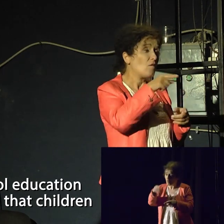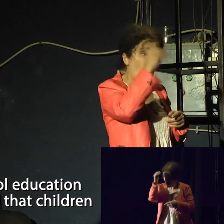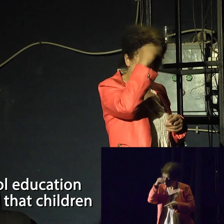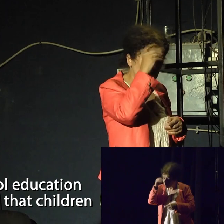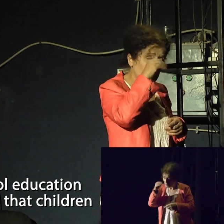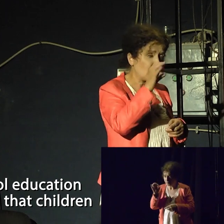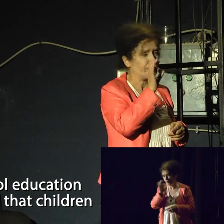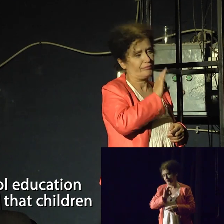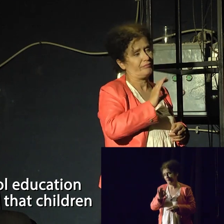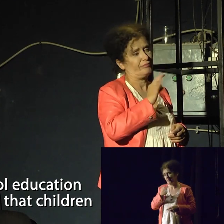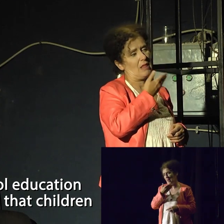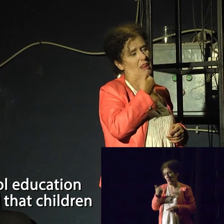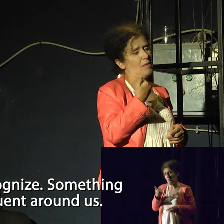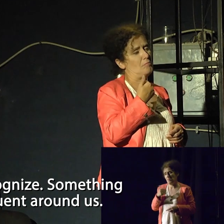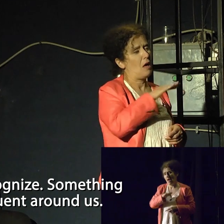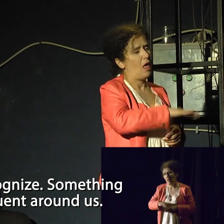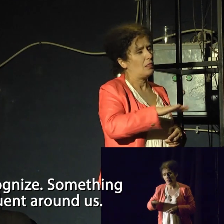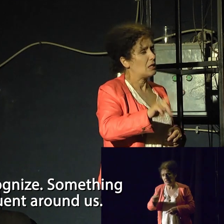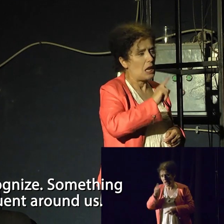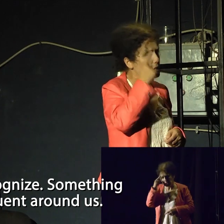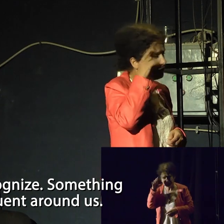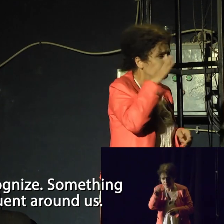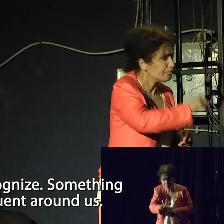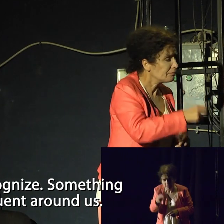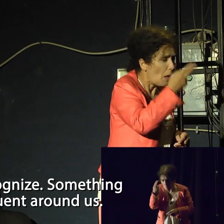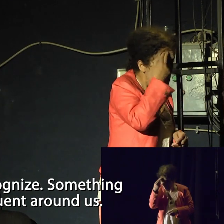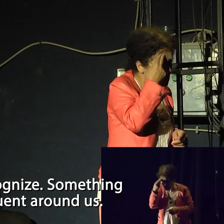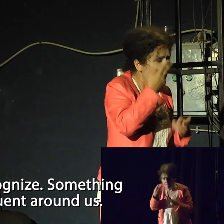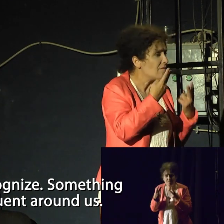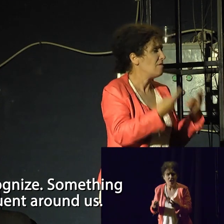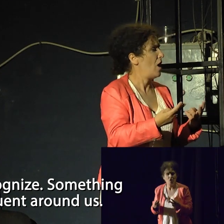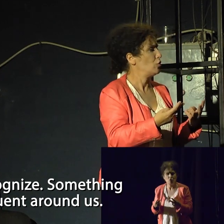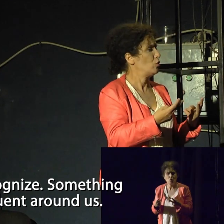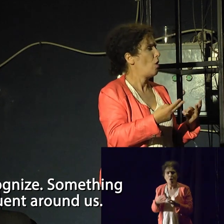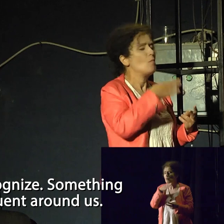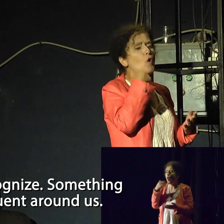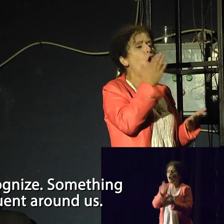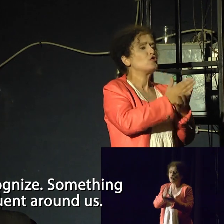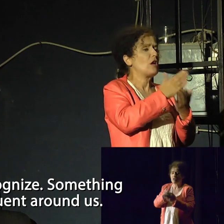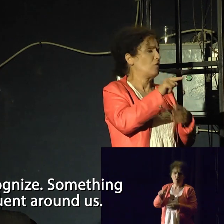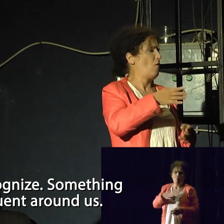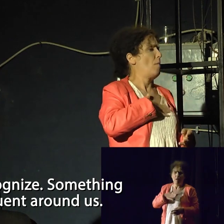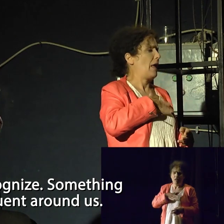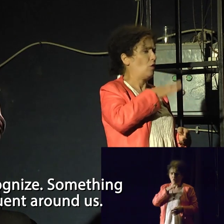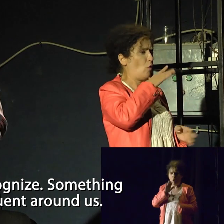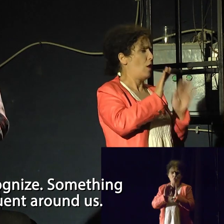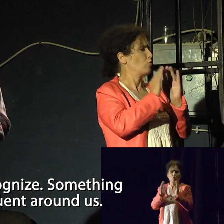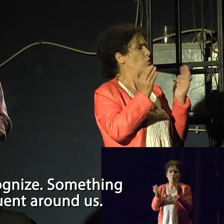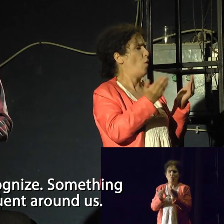образованието такако го нема, нешто што децата се уште не знаат да го препознаат, нешто што е многу важно, а и многу често во нашето општество.